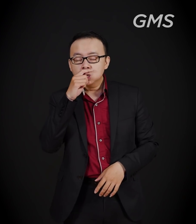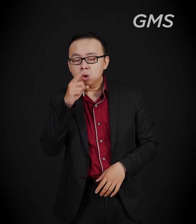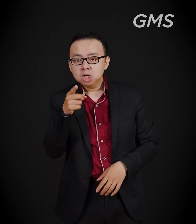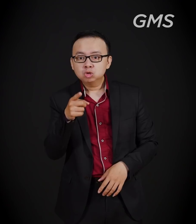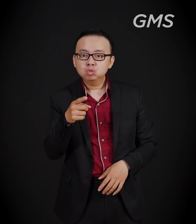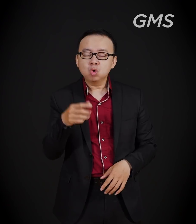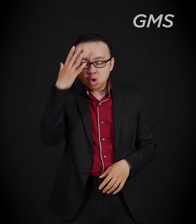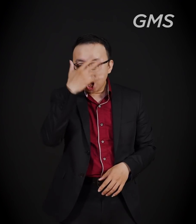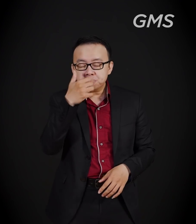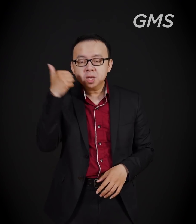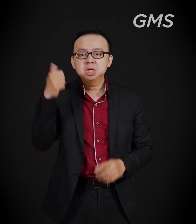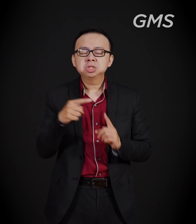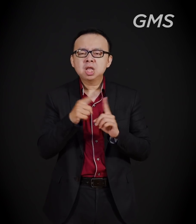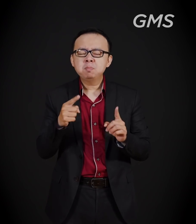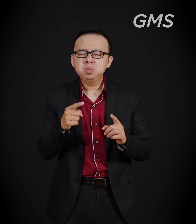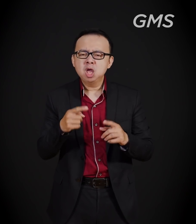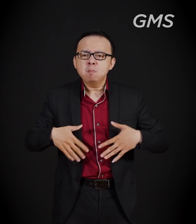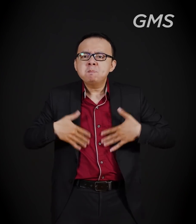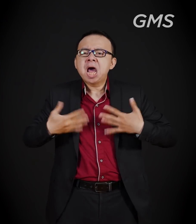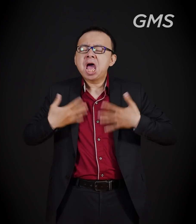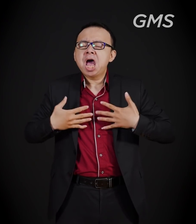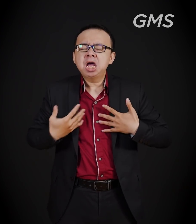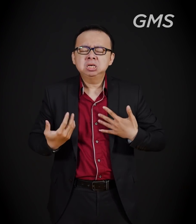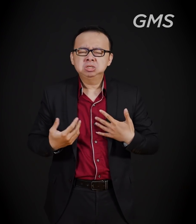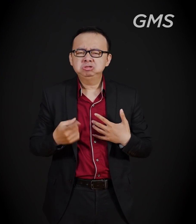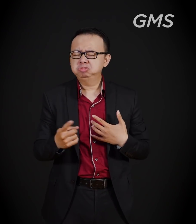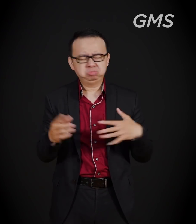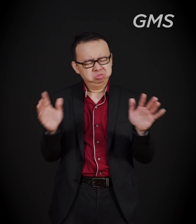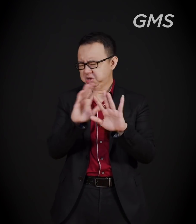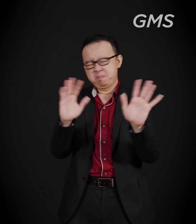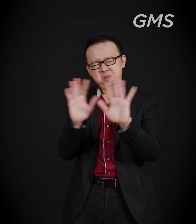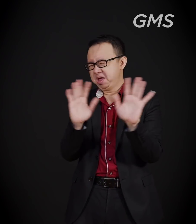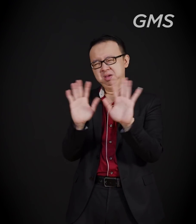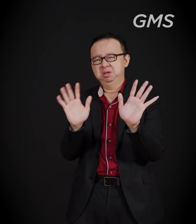semua ditendang-tendangin, handphone dia banting, padahal handphonenya masih nyicil.